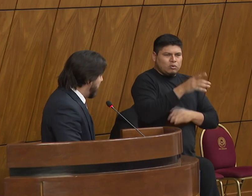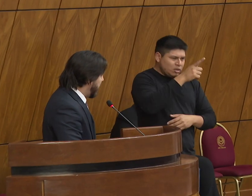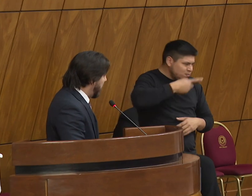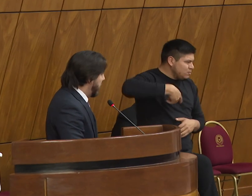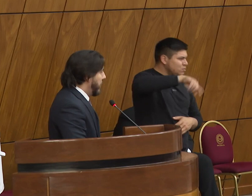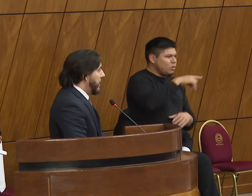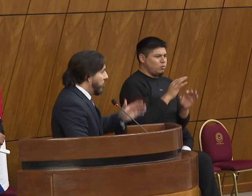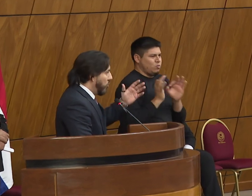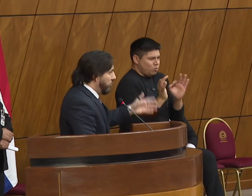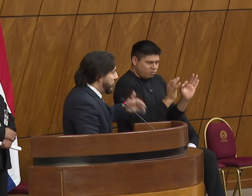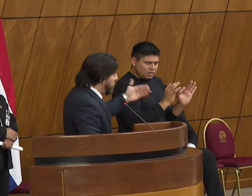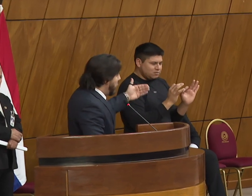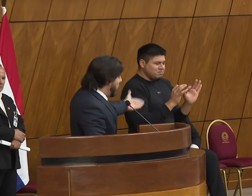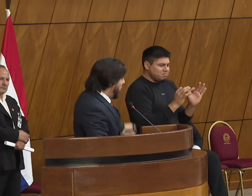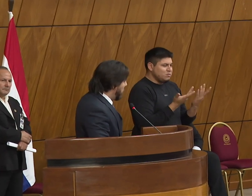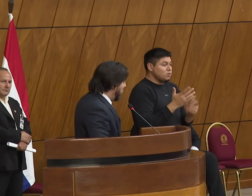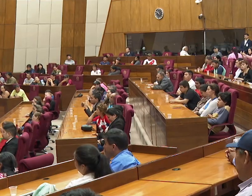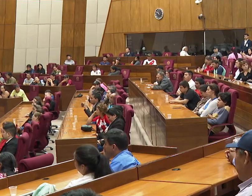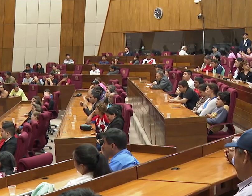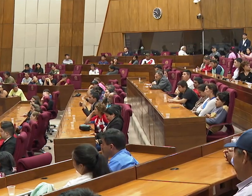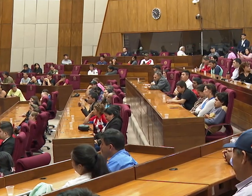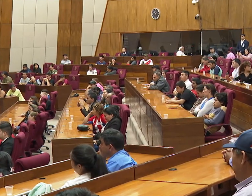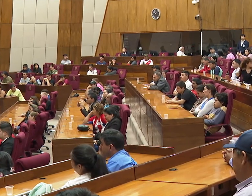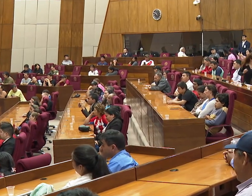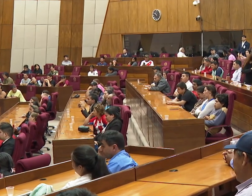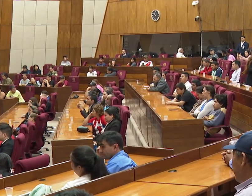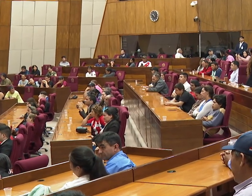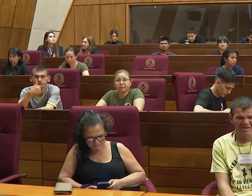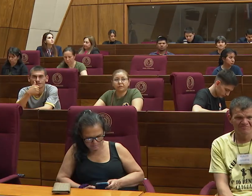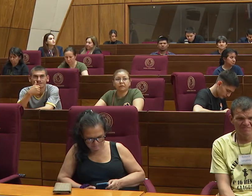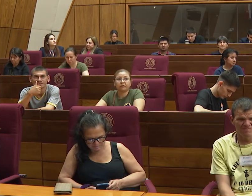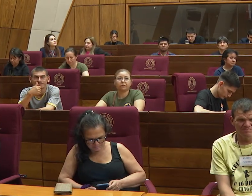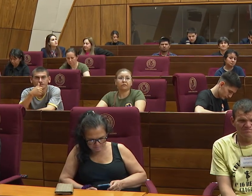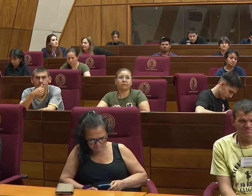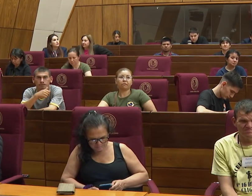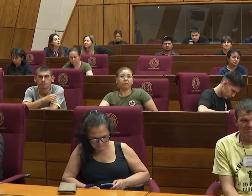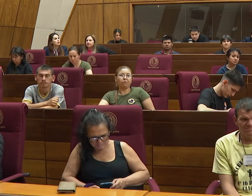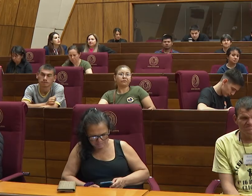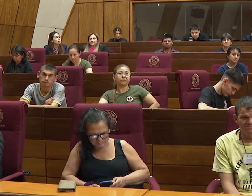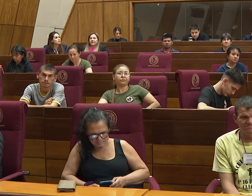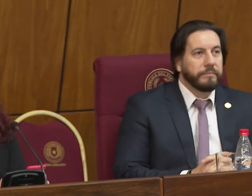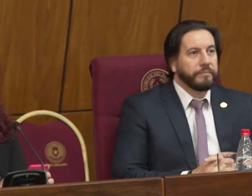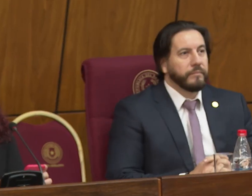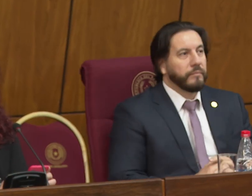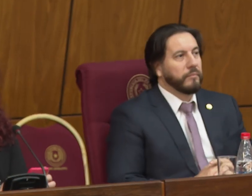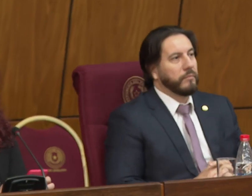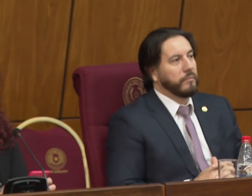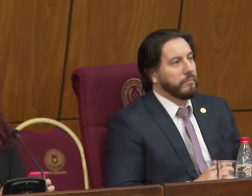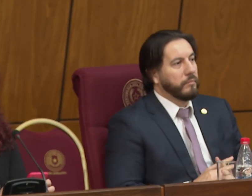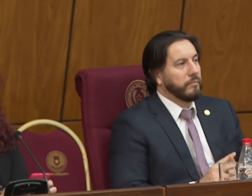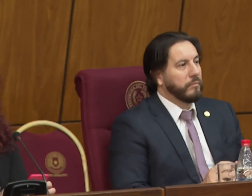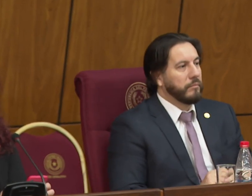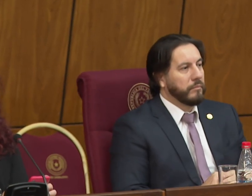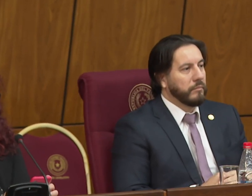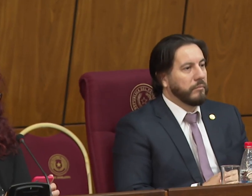para analizar el proyecto de ley de pensión para las personas con discapacidad en situación de vulnerabilidad social se